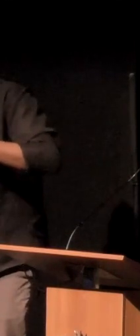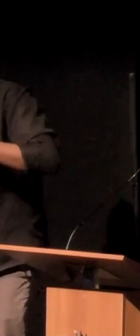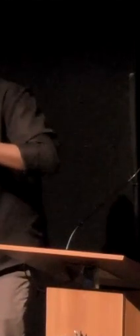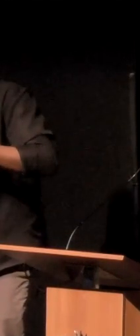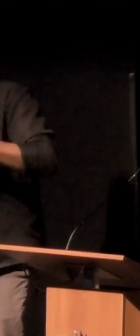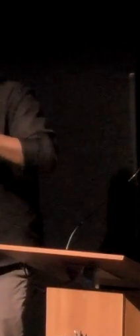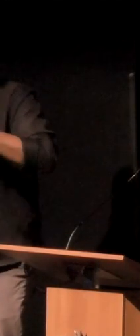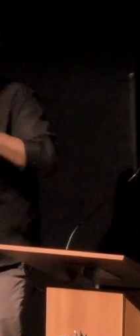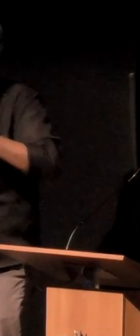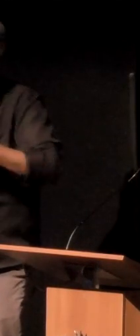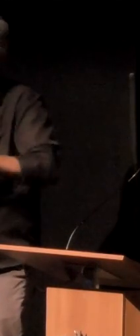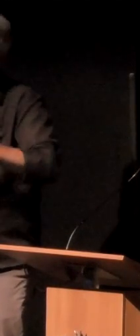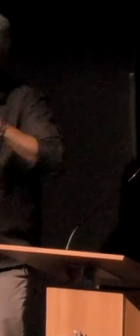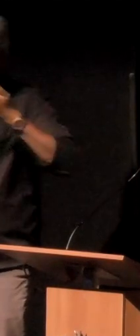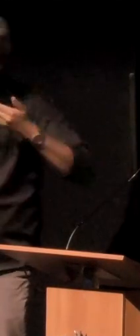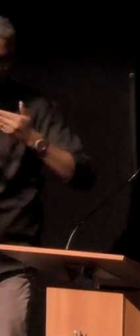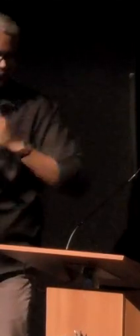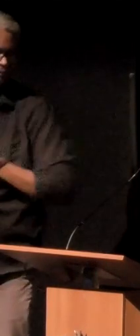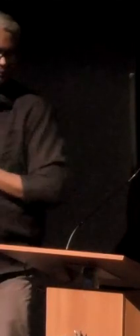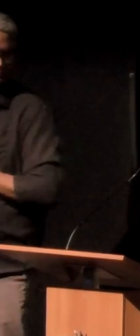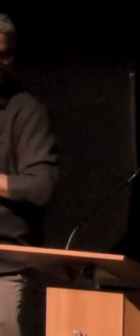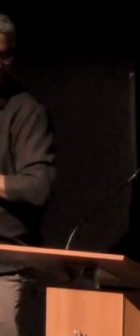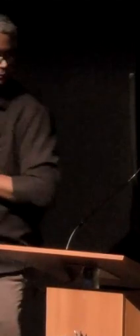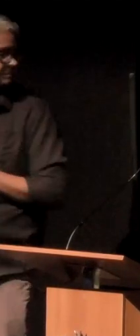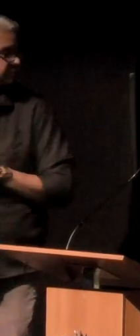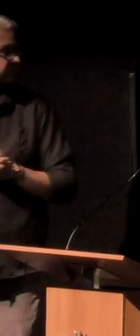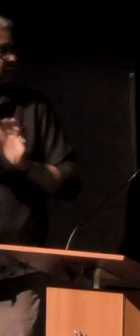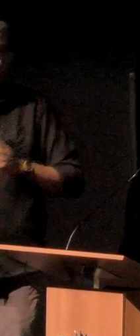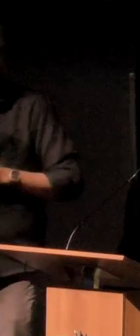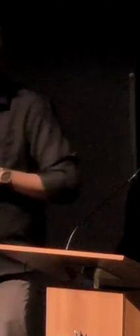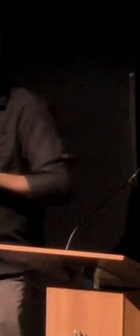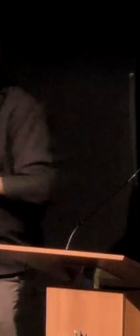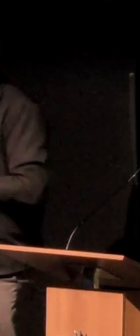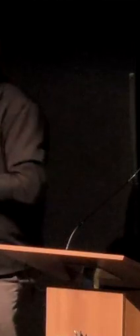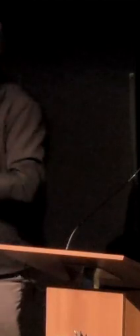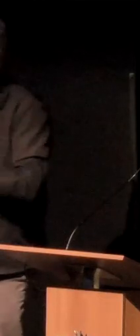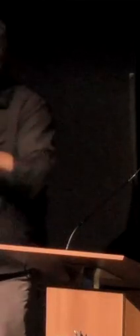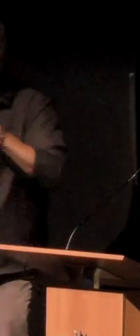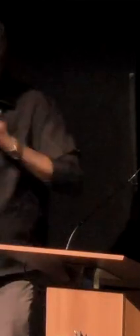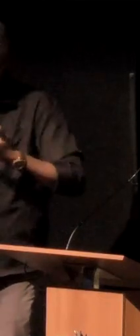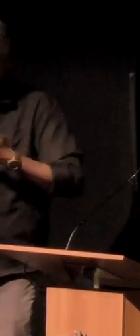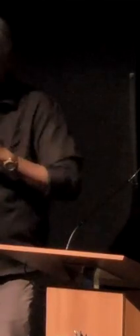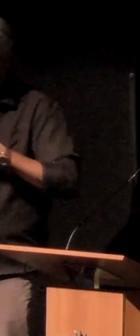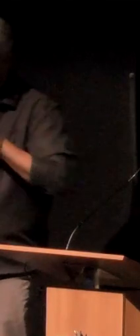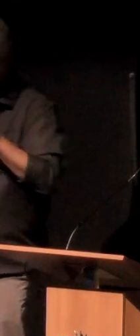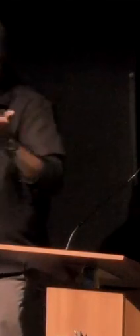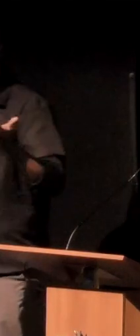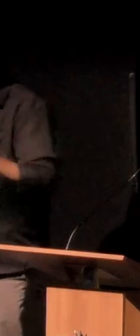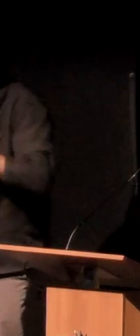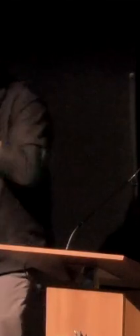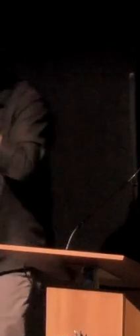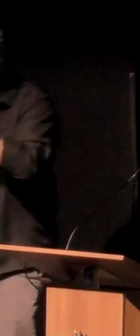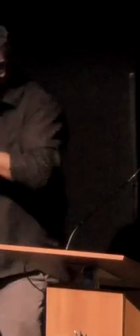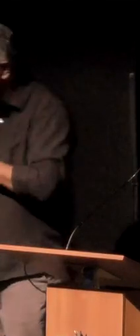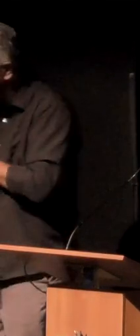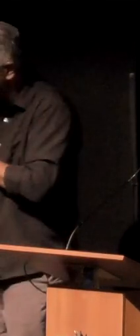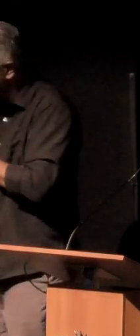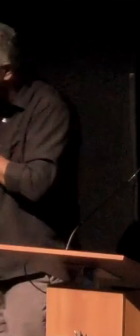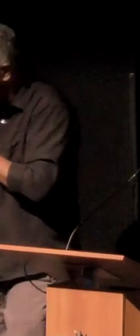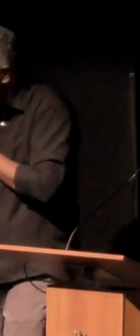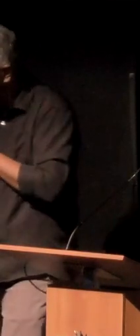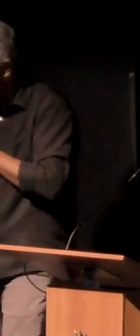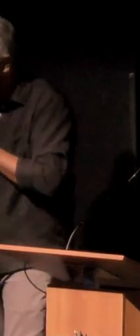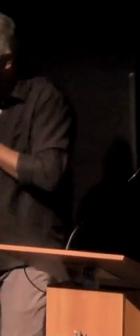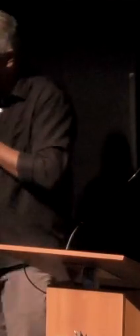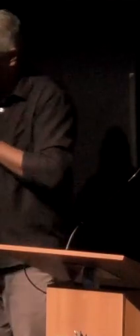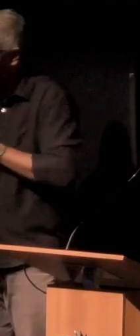convidada está conosco de novo né bem então o convite aqui hoje foi para eu falar sobre educação alimentar e nutricional